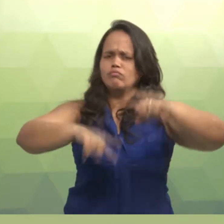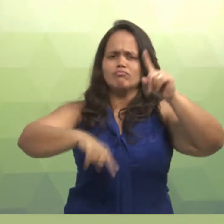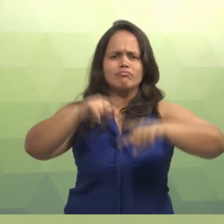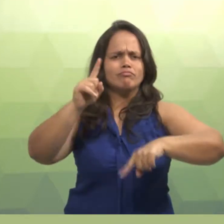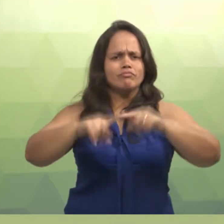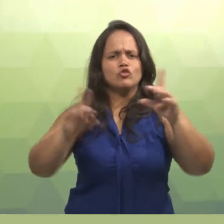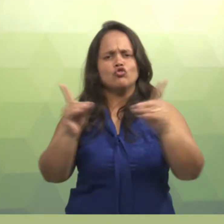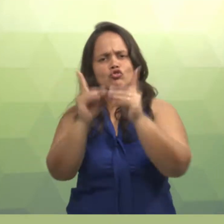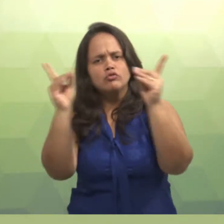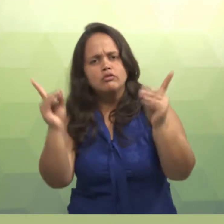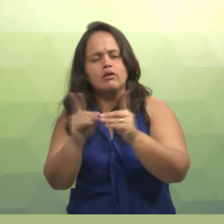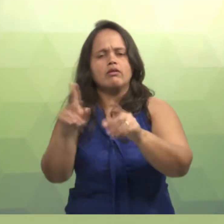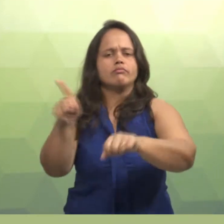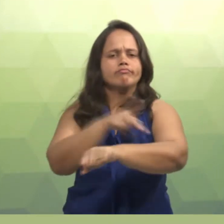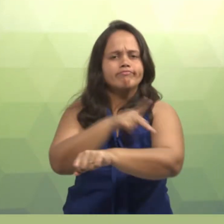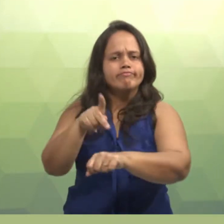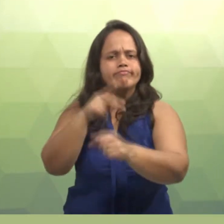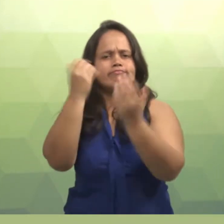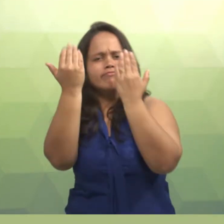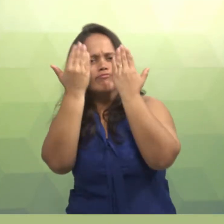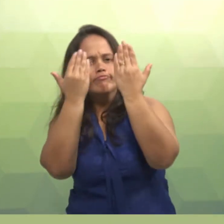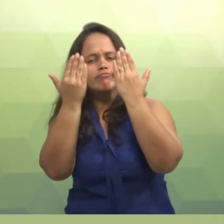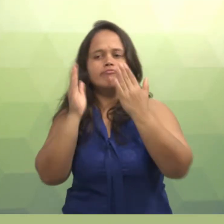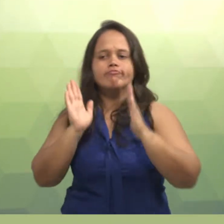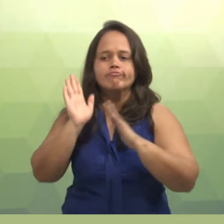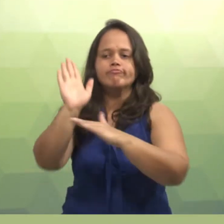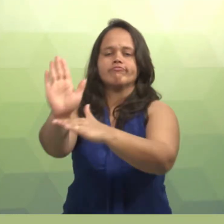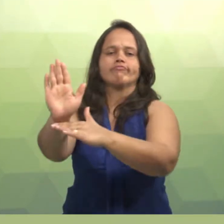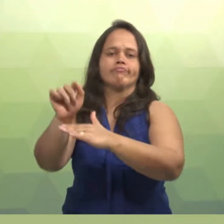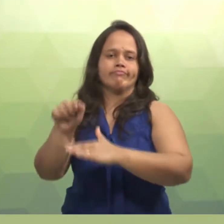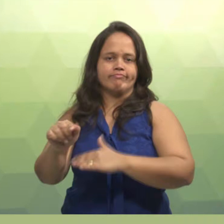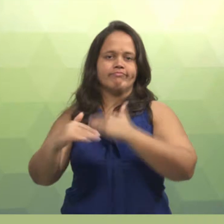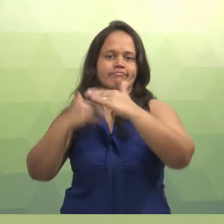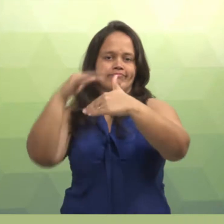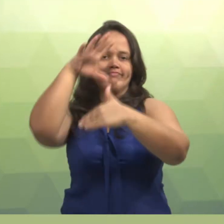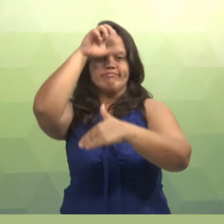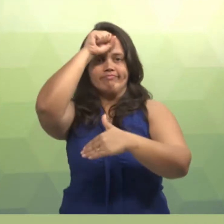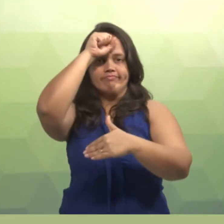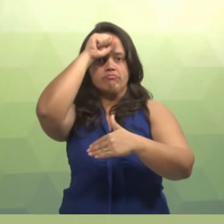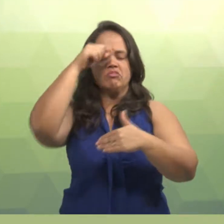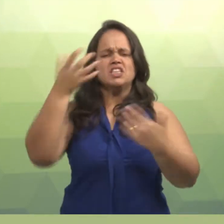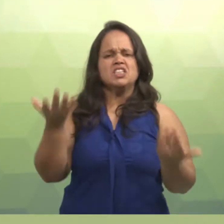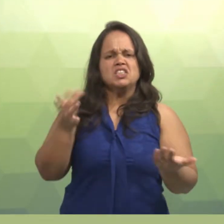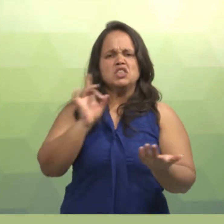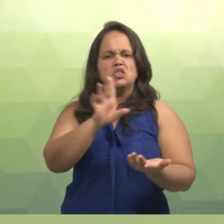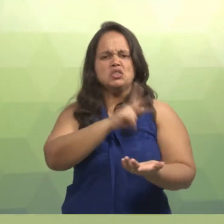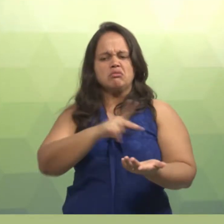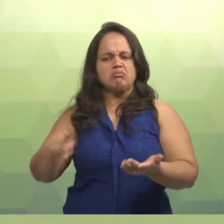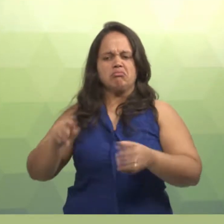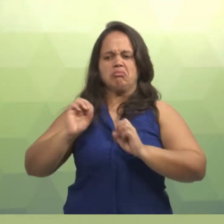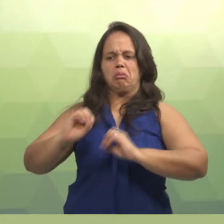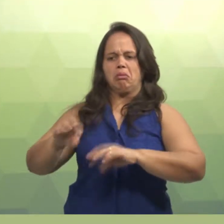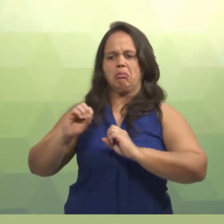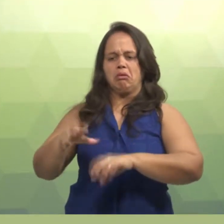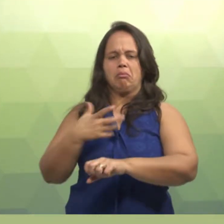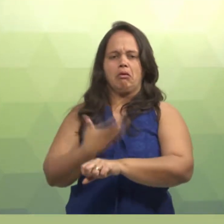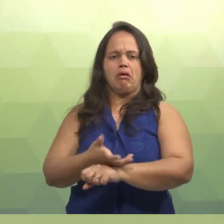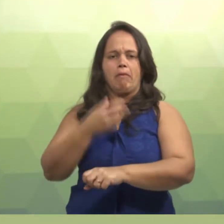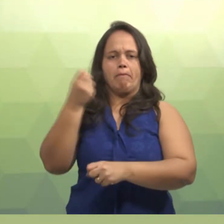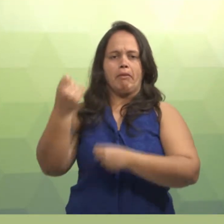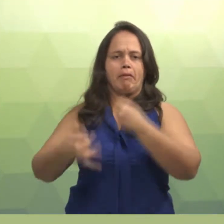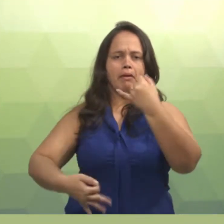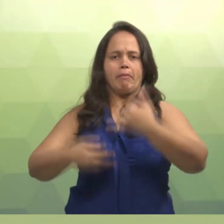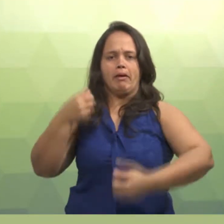didáticos, pedagógicos e psicológicos para este fim. Não basta o professor ministrar o conteúdo da disciplina.